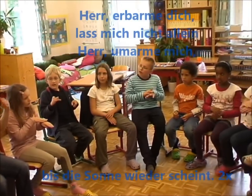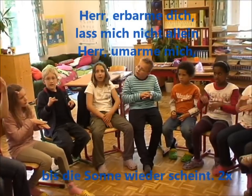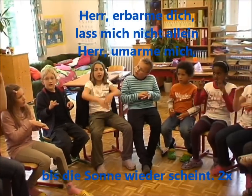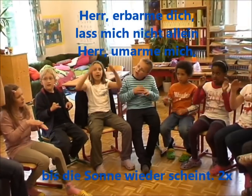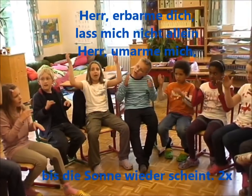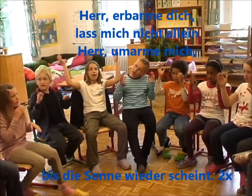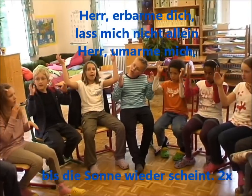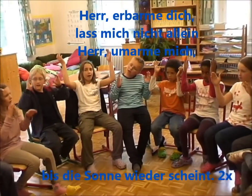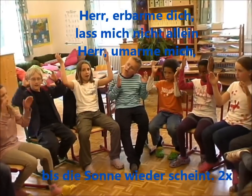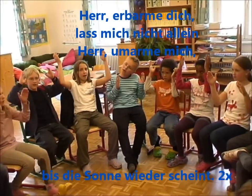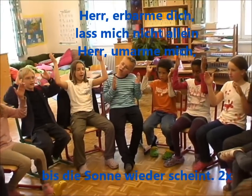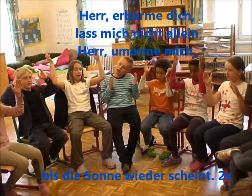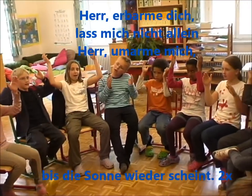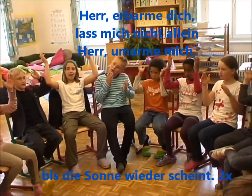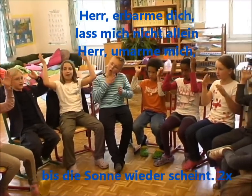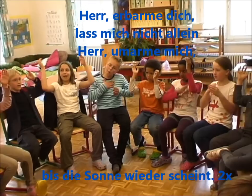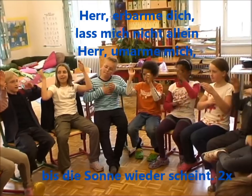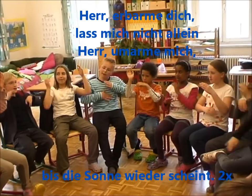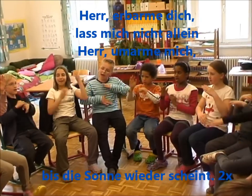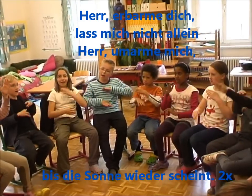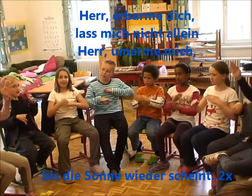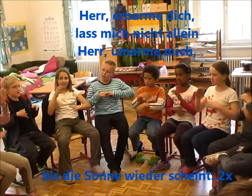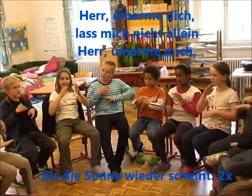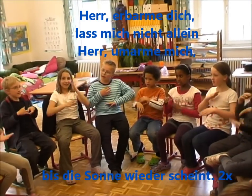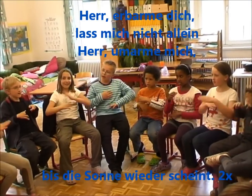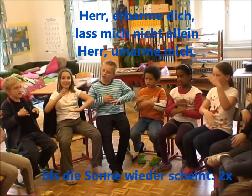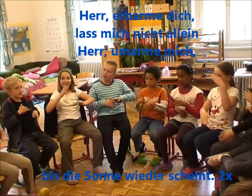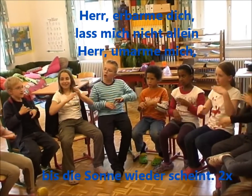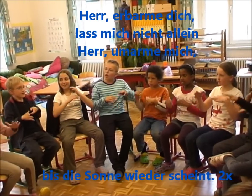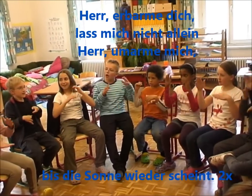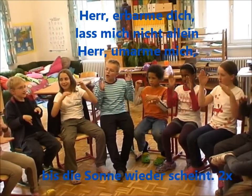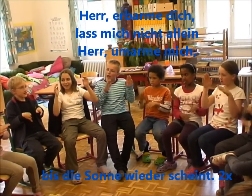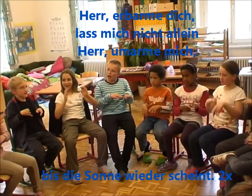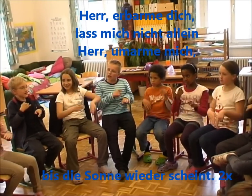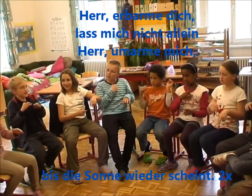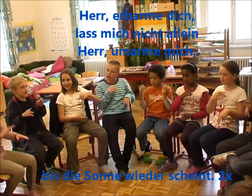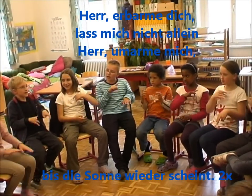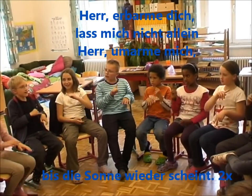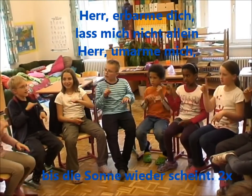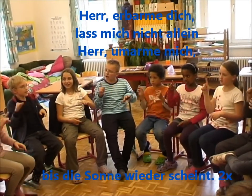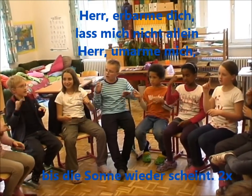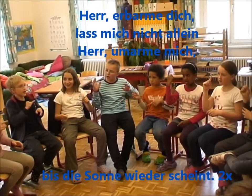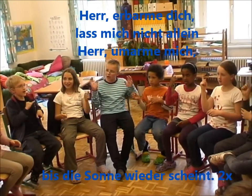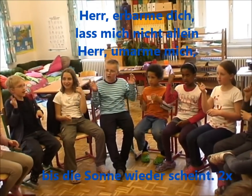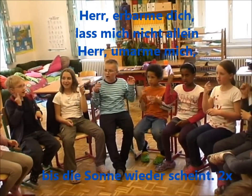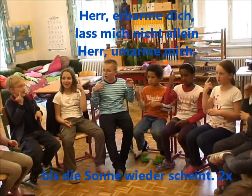Herr, umhagel dich, lass mich nicht allein,